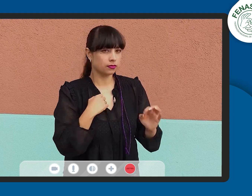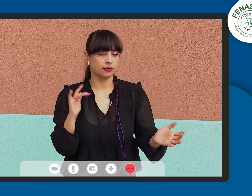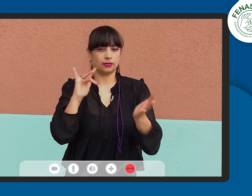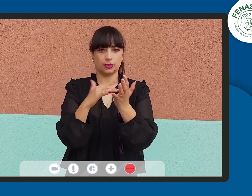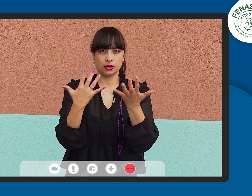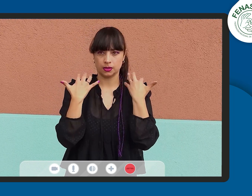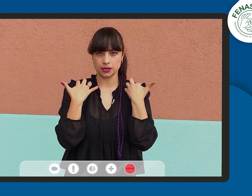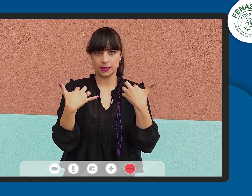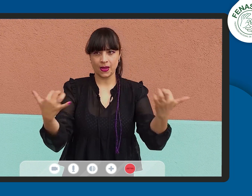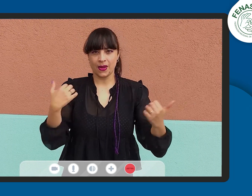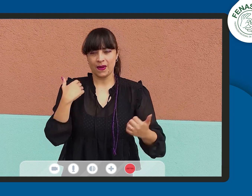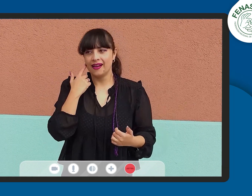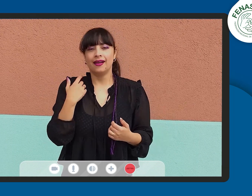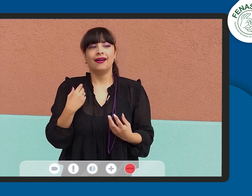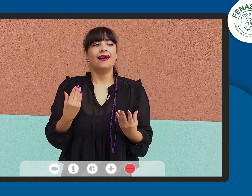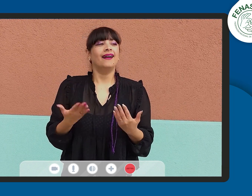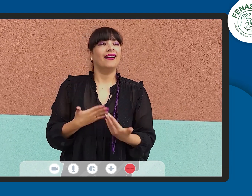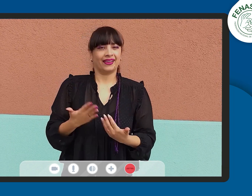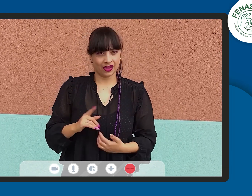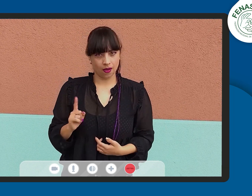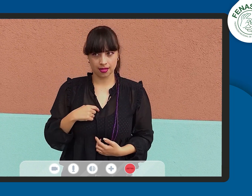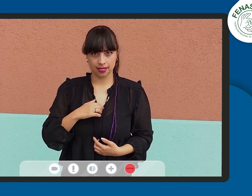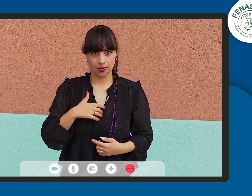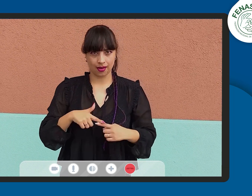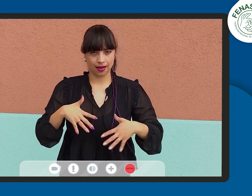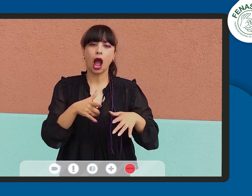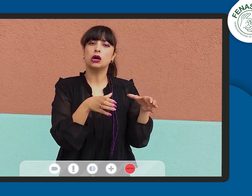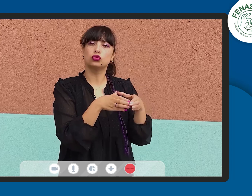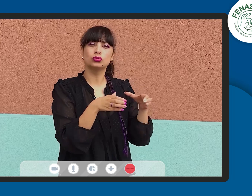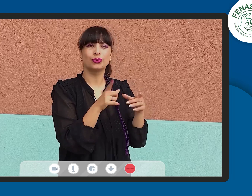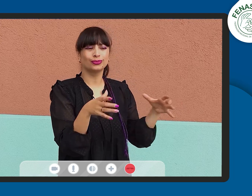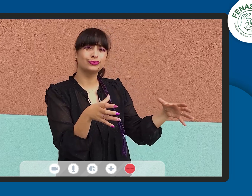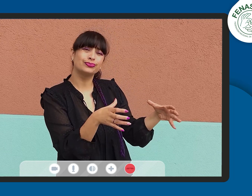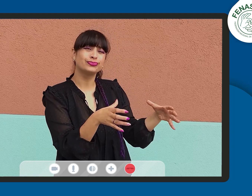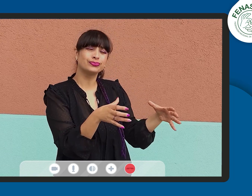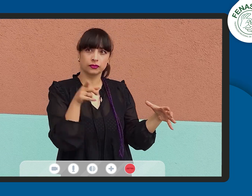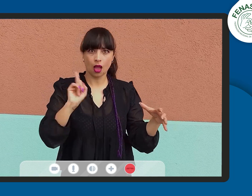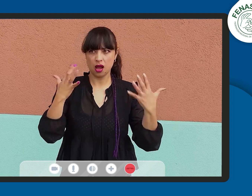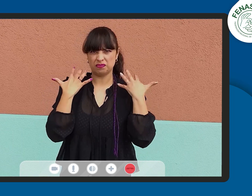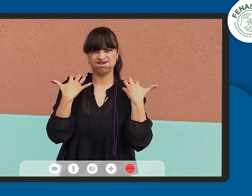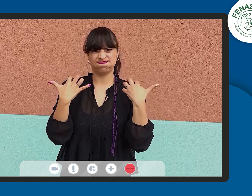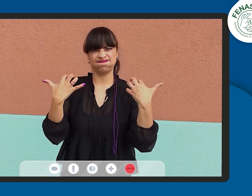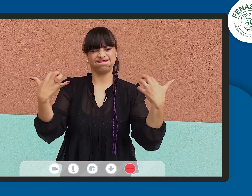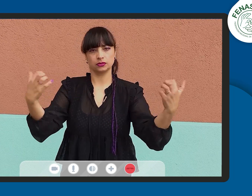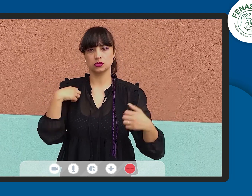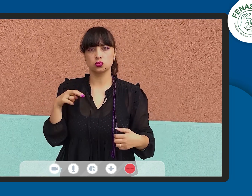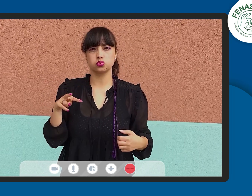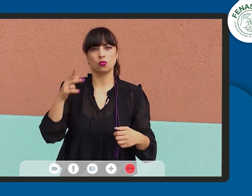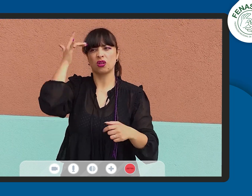poder ensayar, repasar y ajustar ideas. Llegó el momento de la presentación y estar ante un público tan grande no es fácil, da mucho